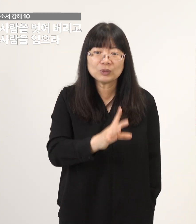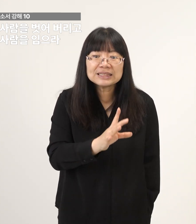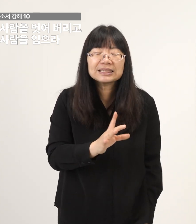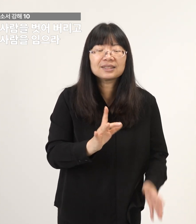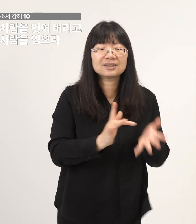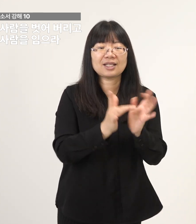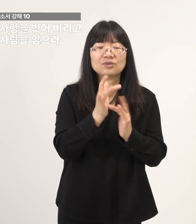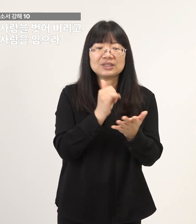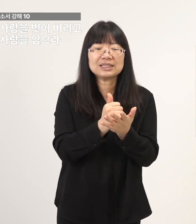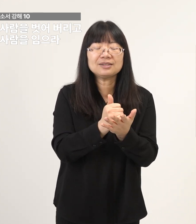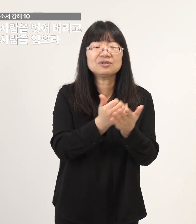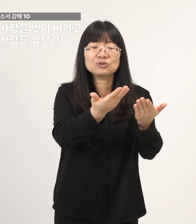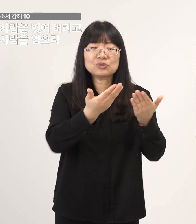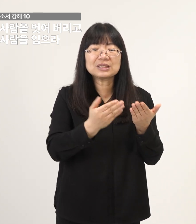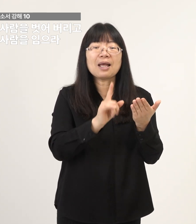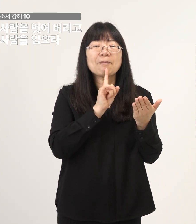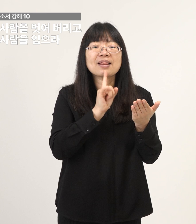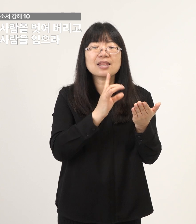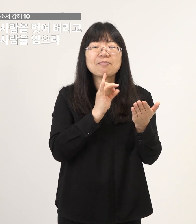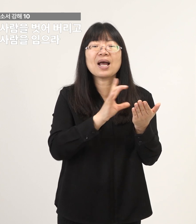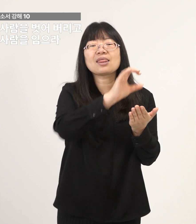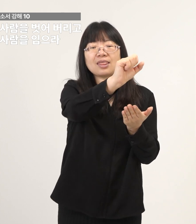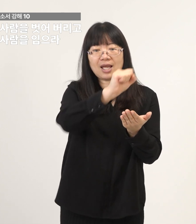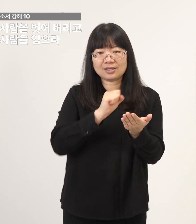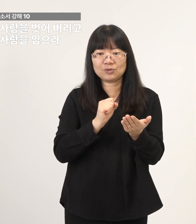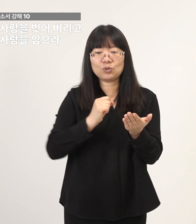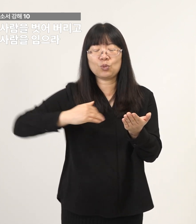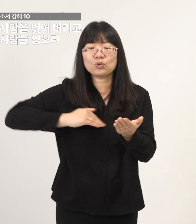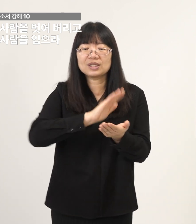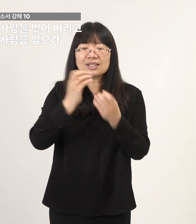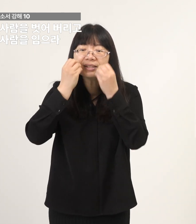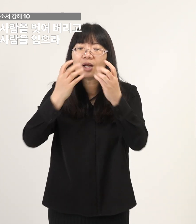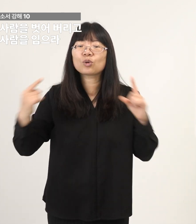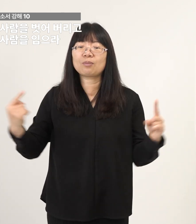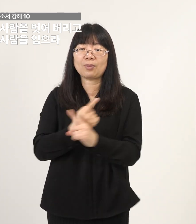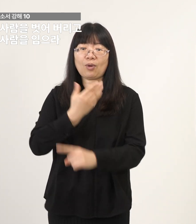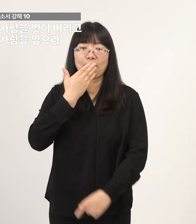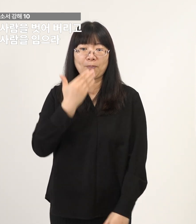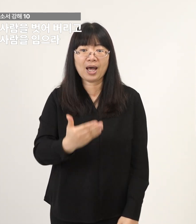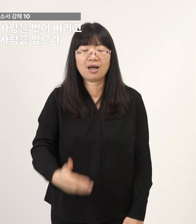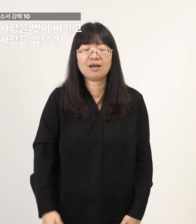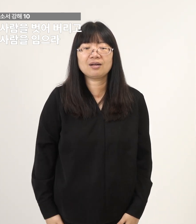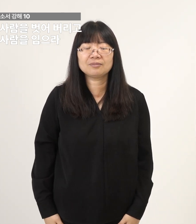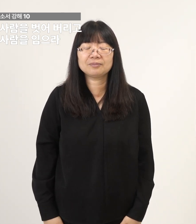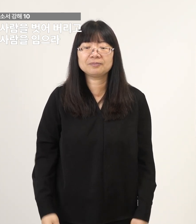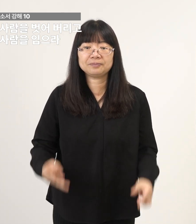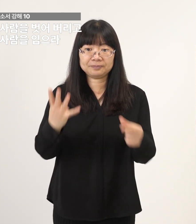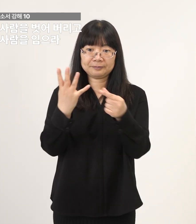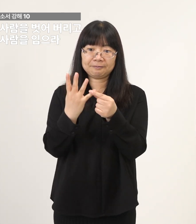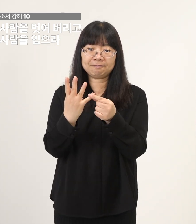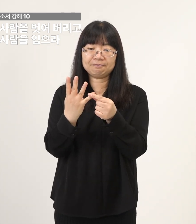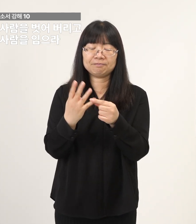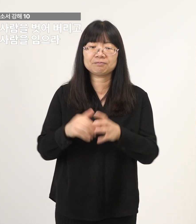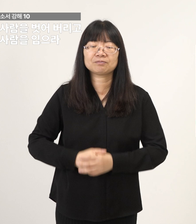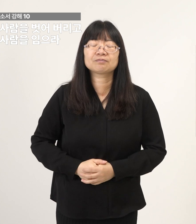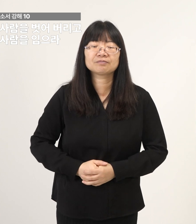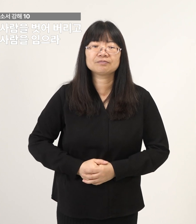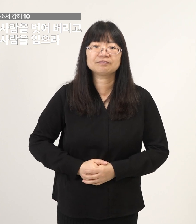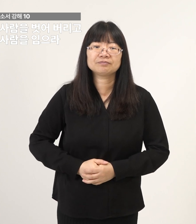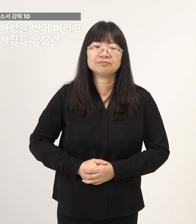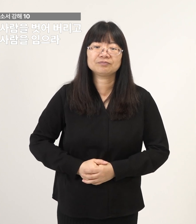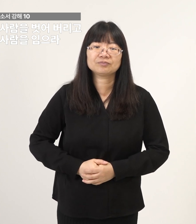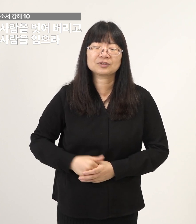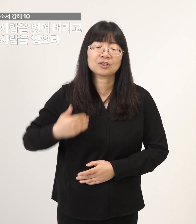그리스도의 말씀만이 우리를 새롭게 만듭니다. 네 번째,